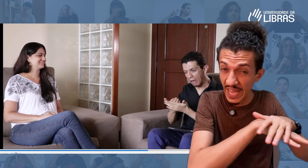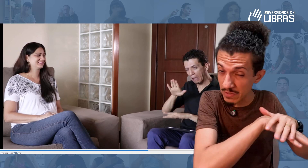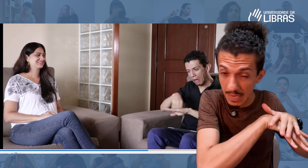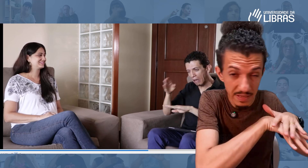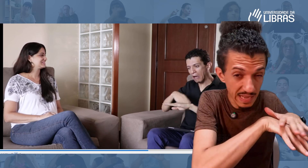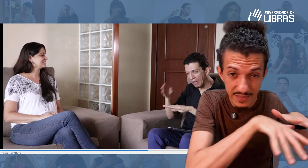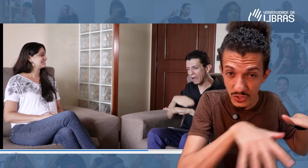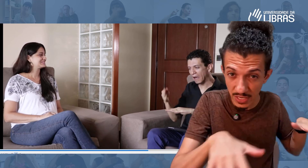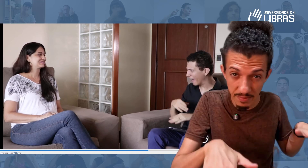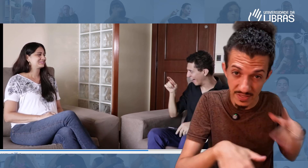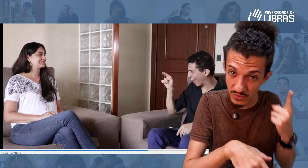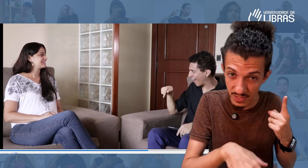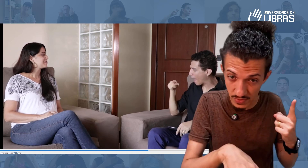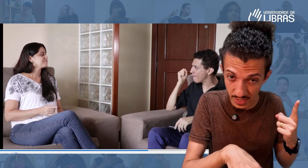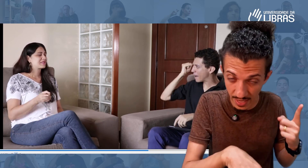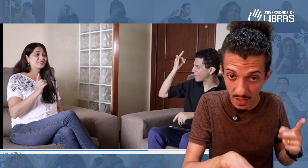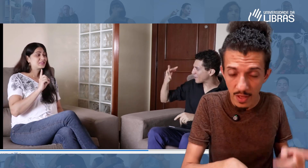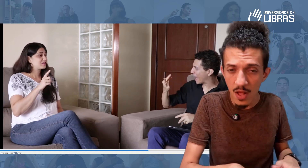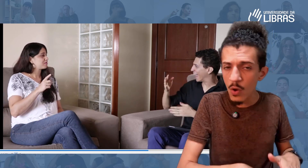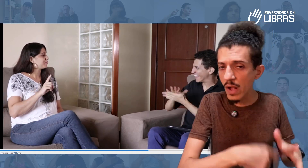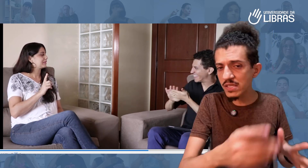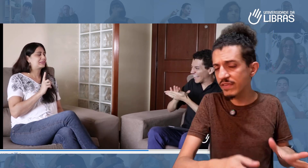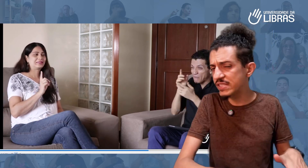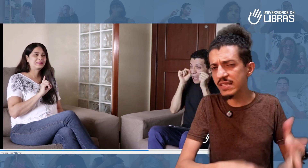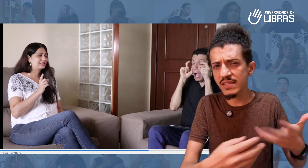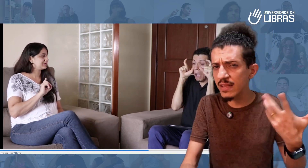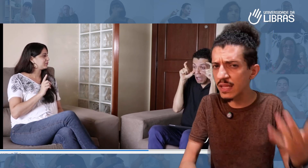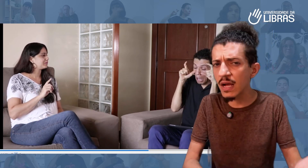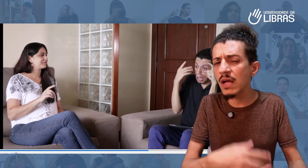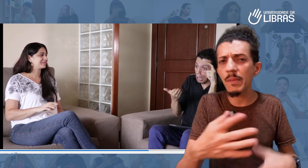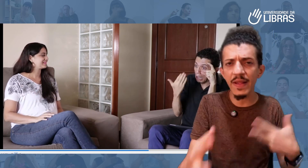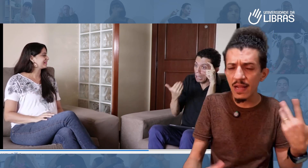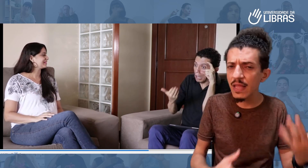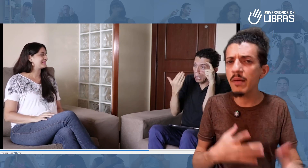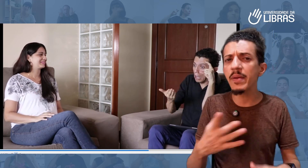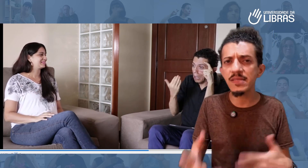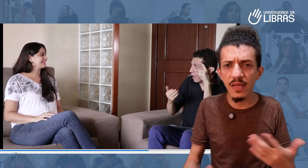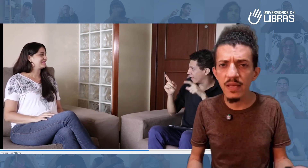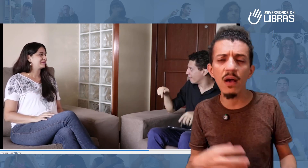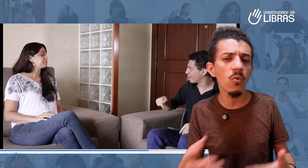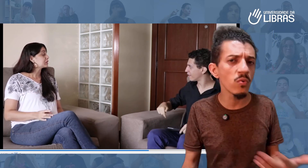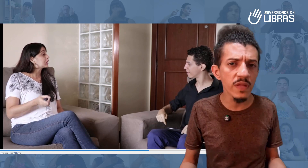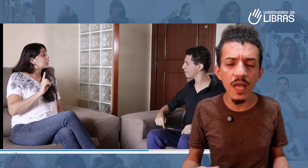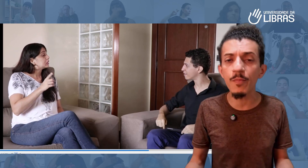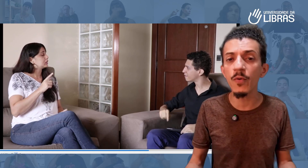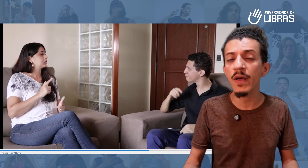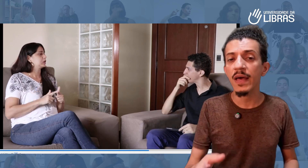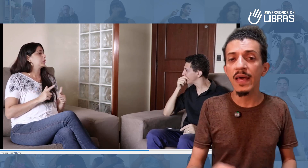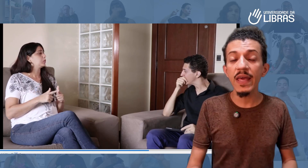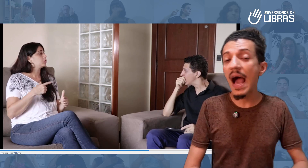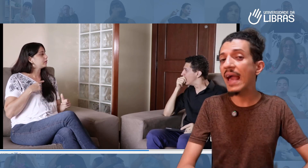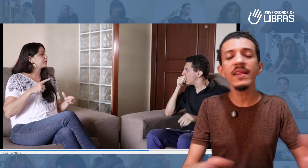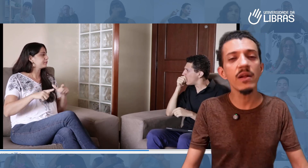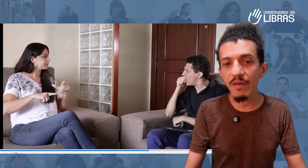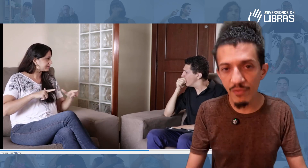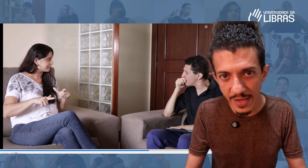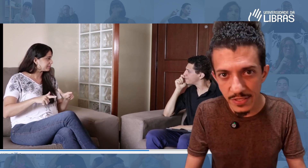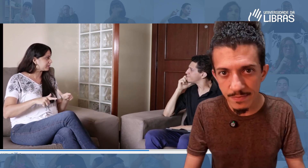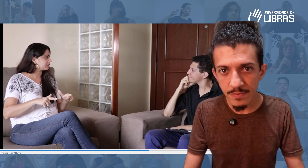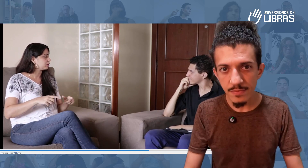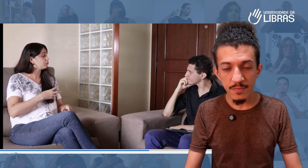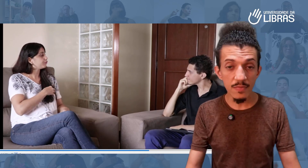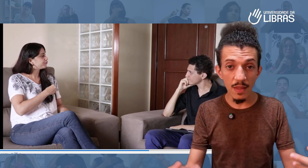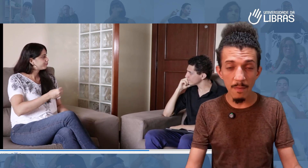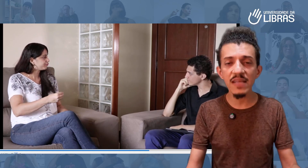do zero, não sabe nada de Libras, nenhum sinal você quer, quanto se você já está tentando aprender Libras aí há algum tempo e ainda não é